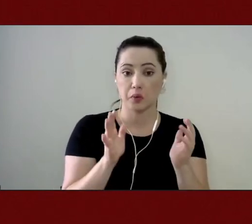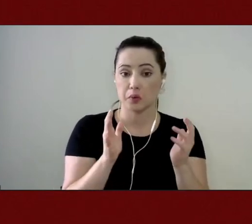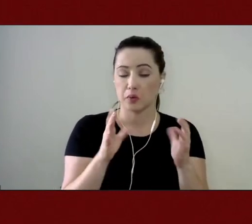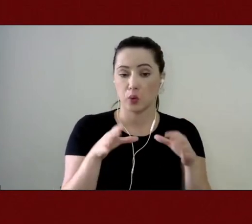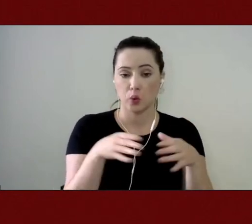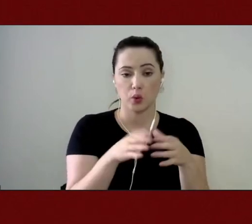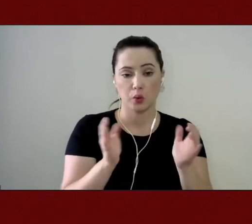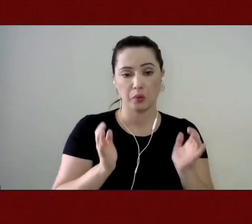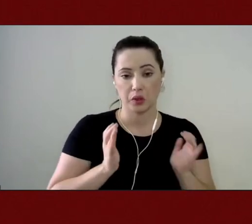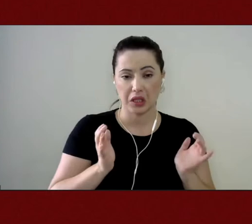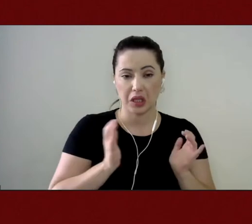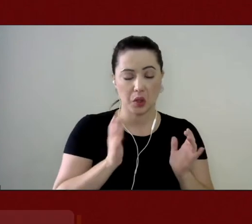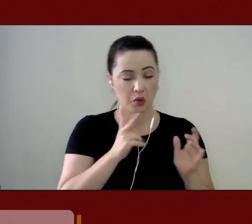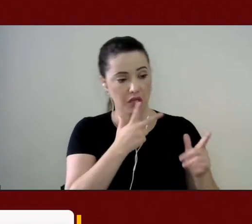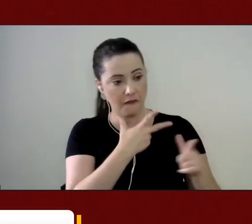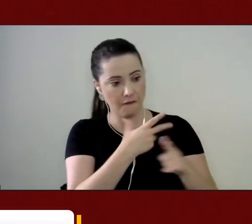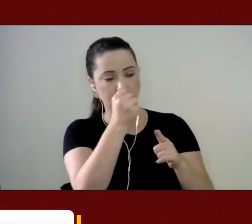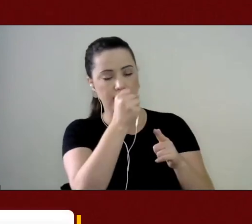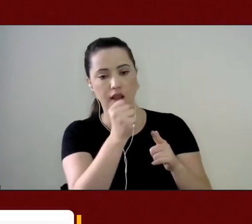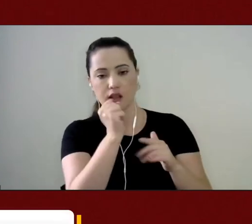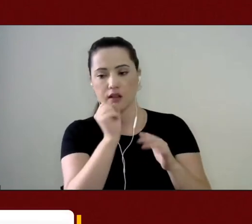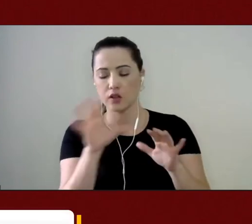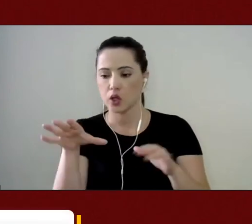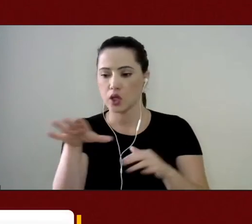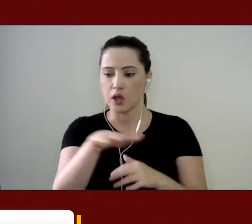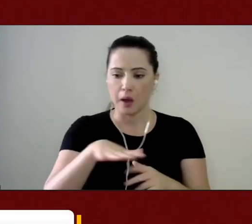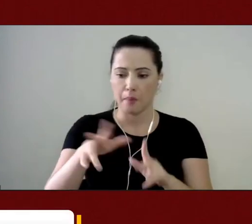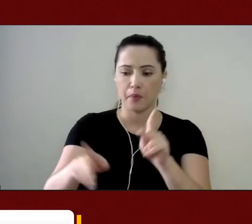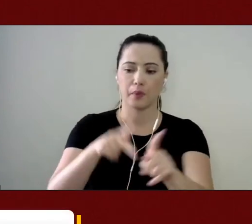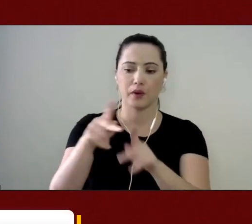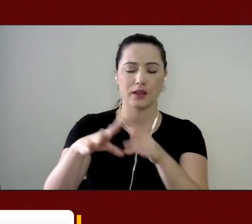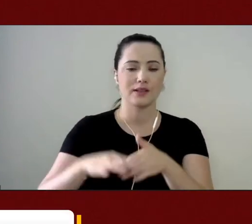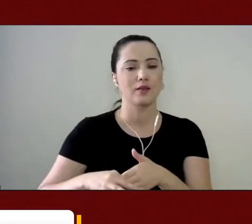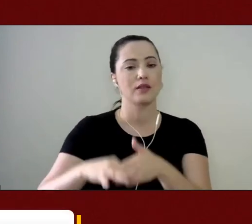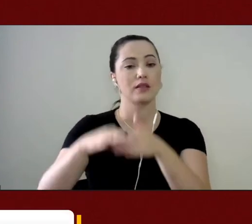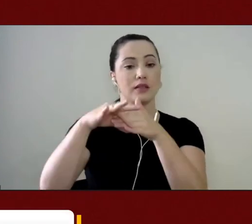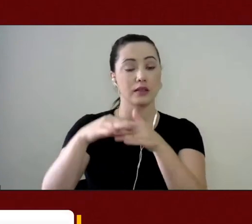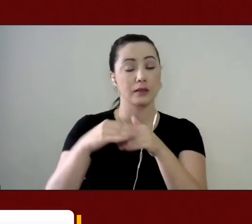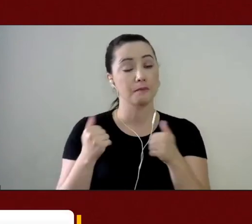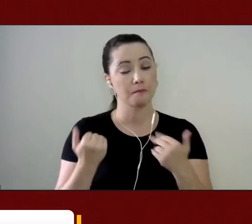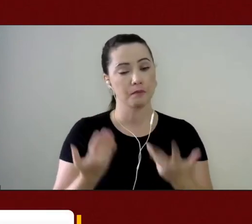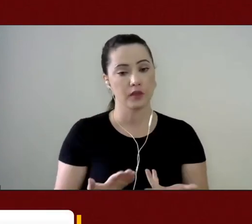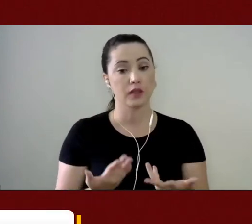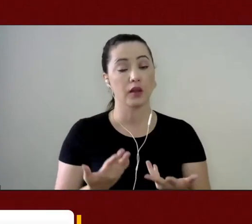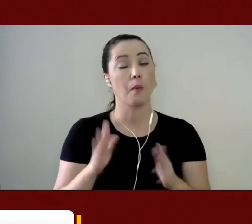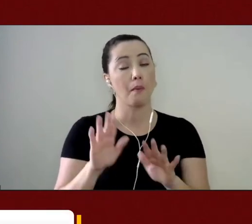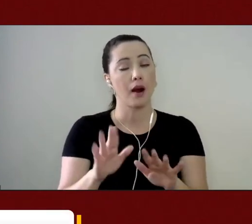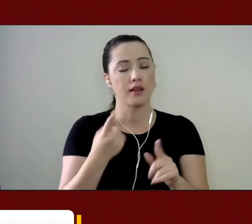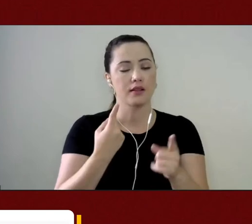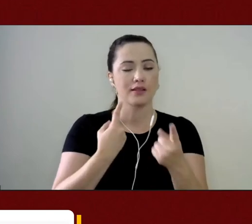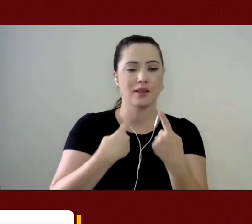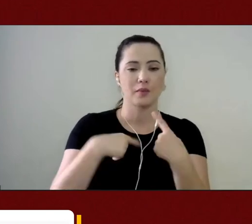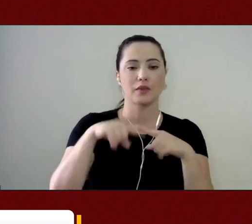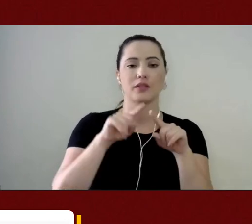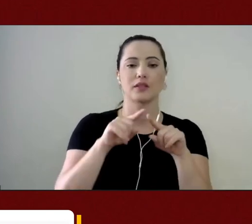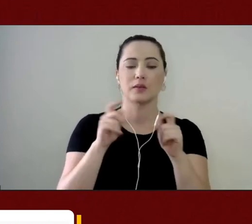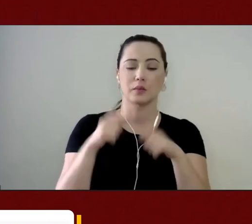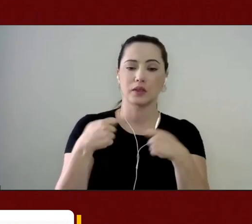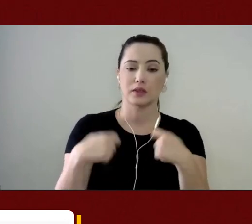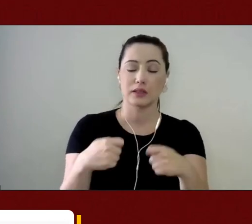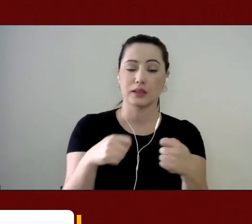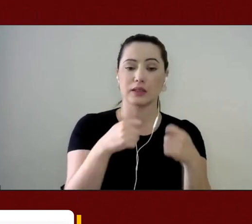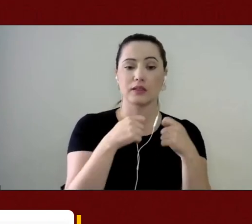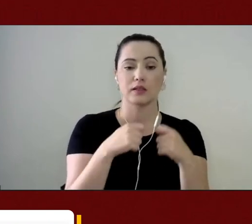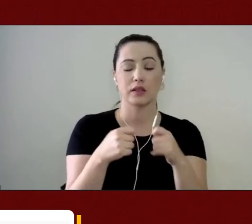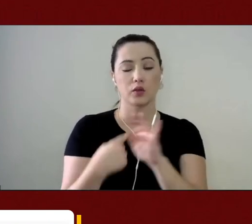as massas. A modernização do país será completada pelas forças políticas, expressão da vontade popular.